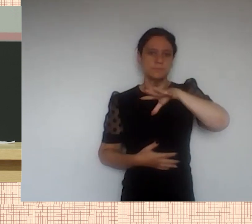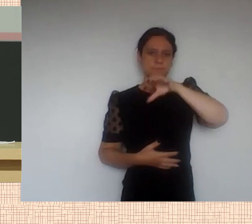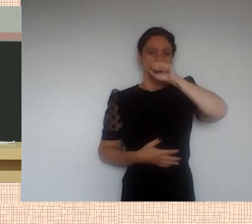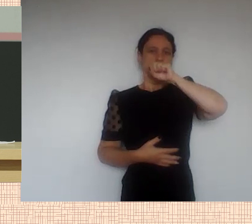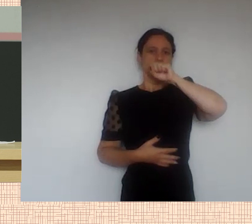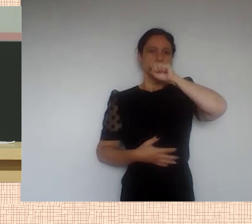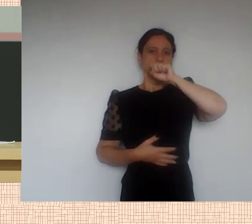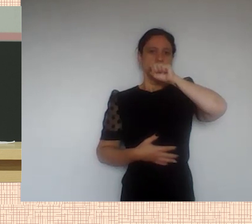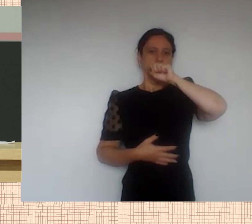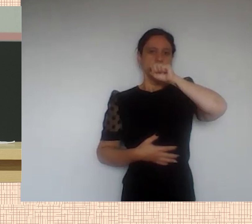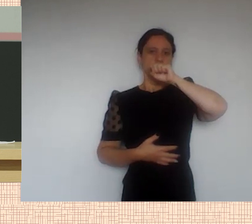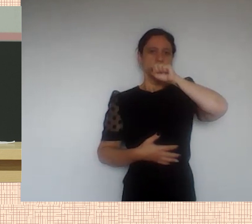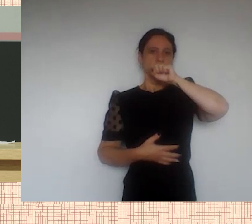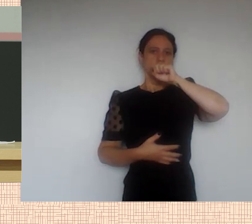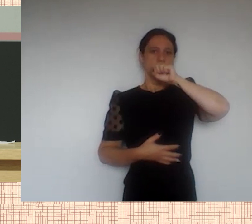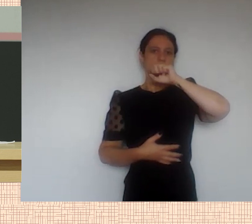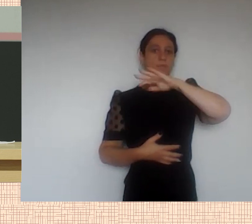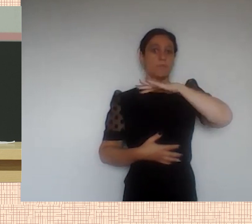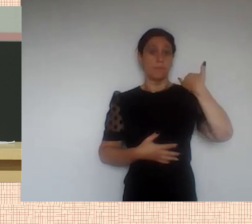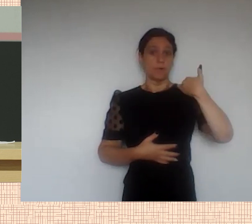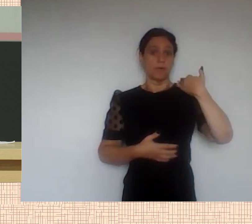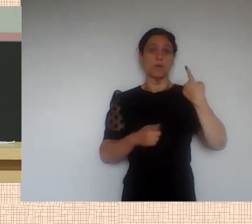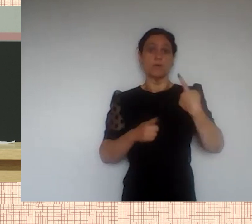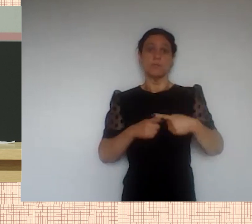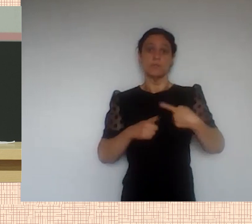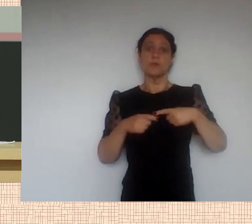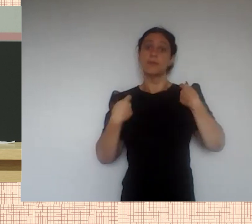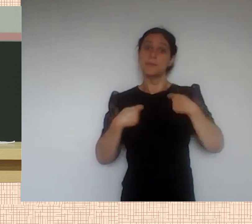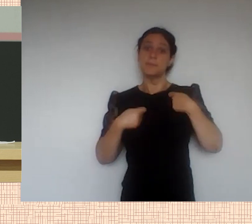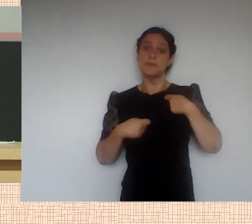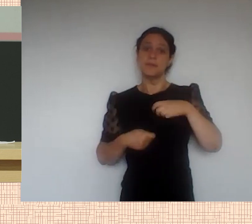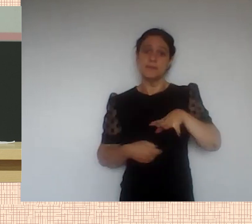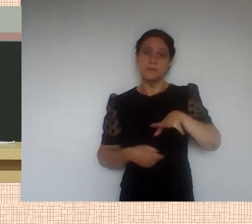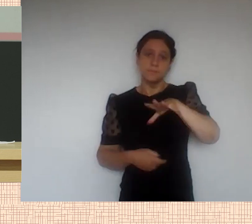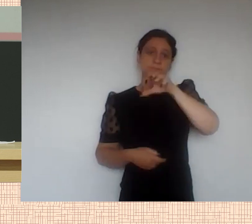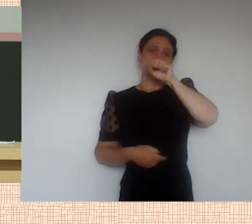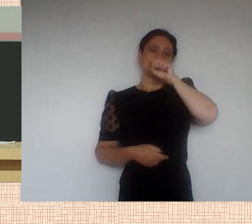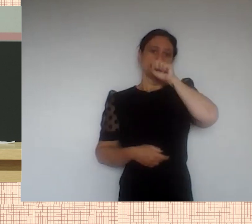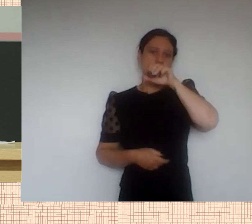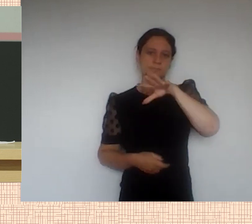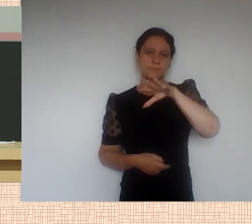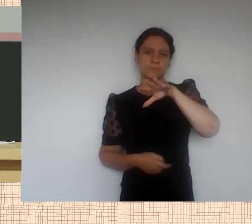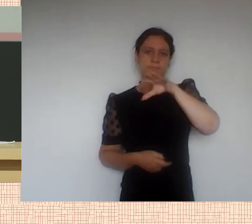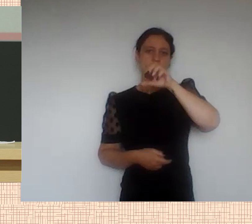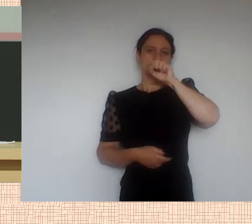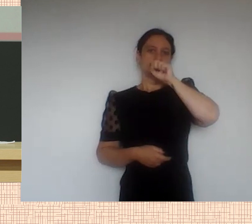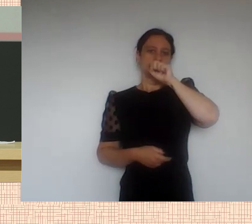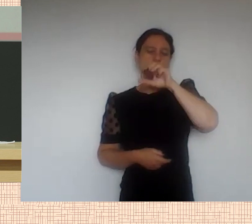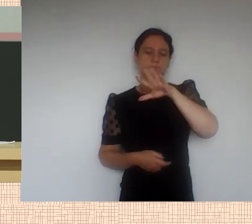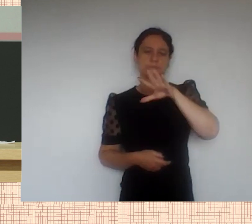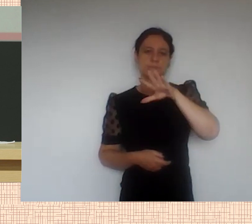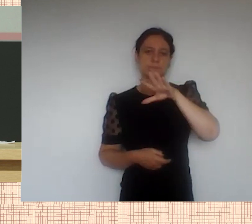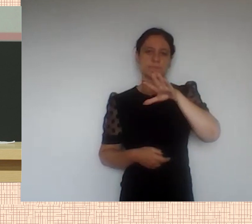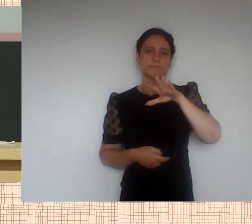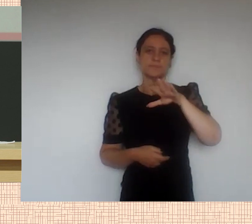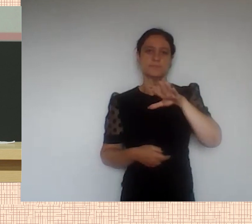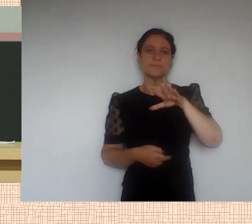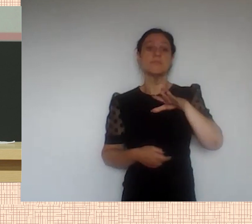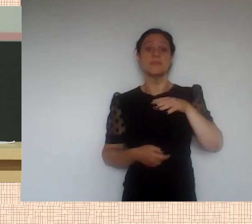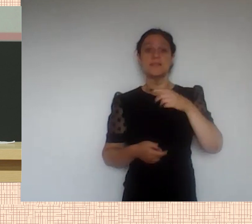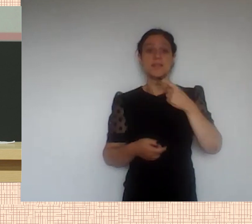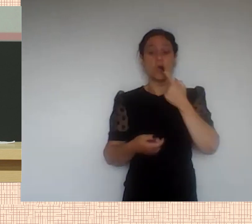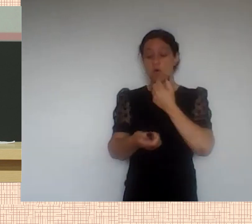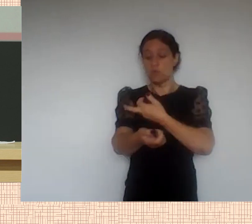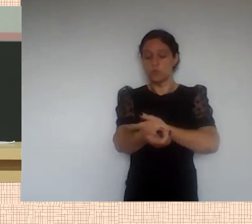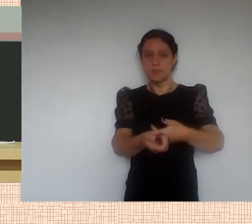Se parar, você morre. Porque você está fornecendo oxigênio para a corrente sanguínea. E a corrente sanguínea, irmãos,